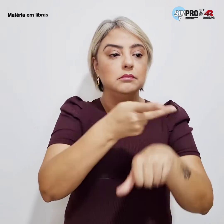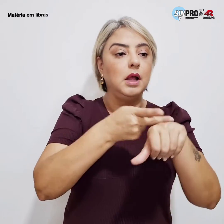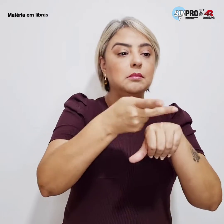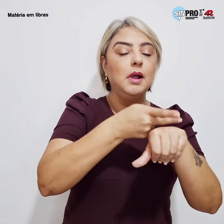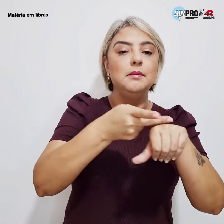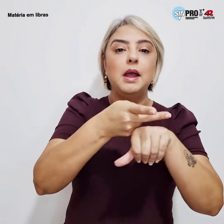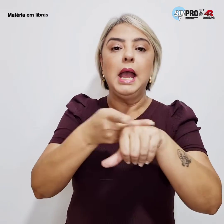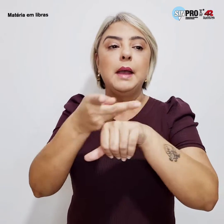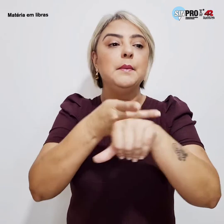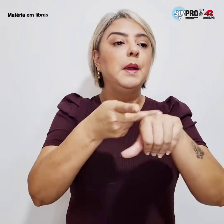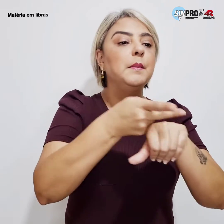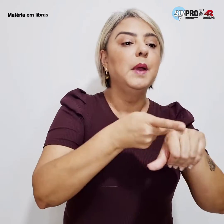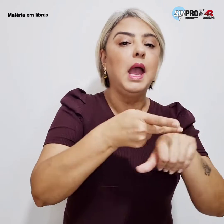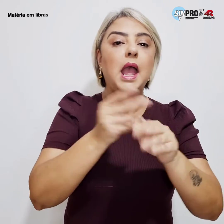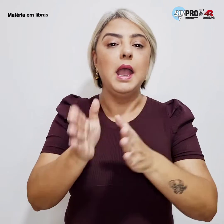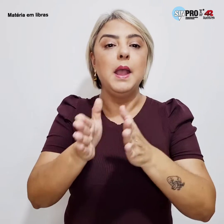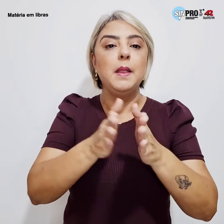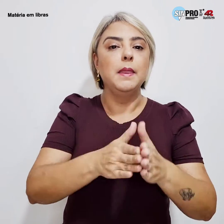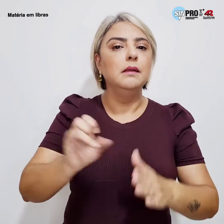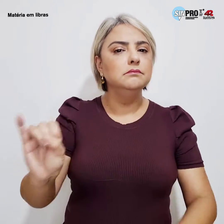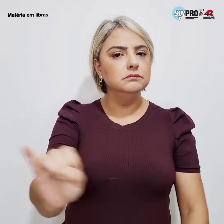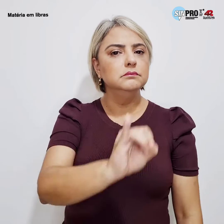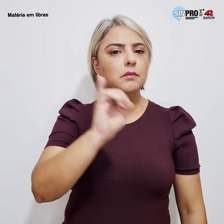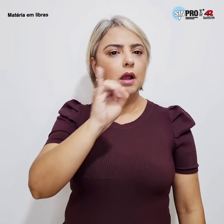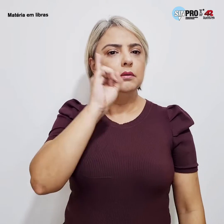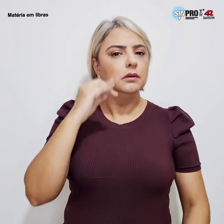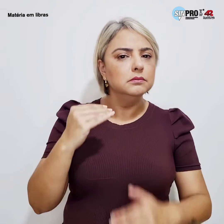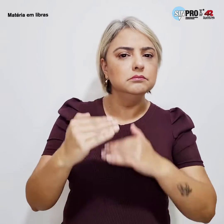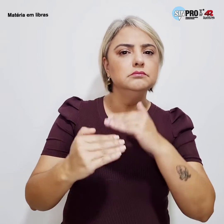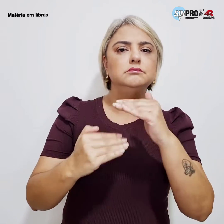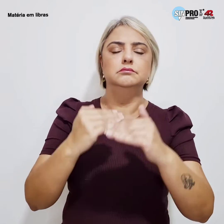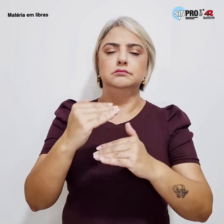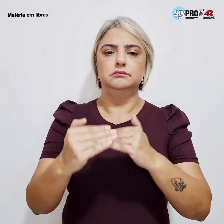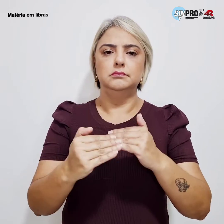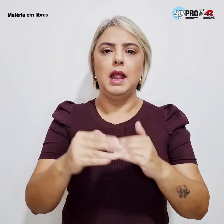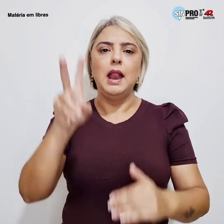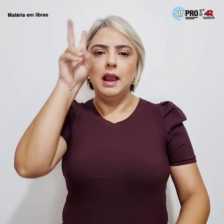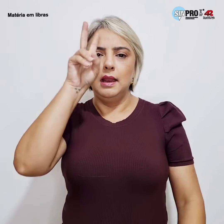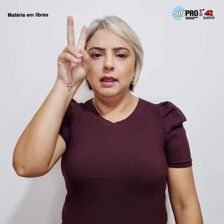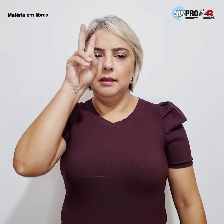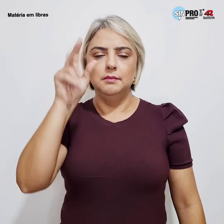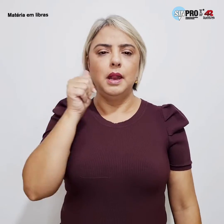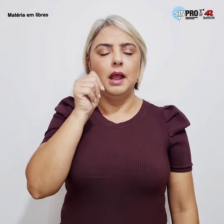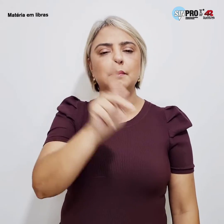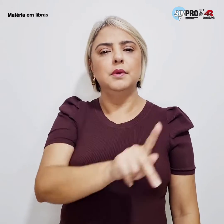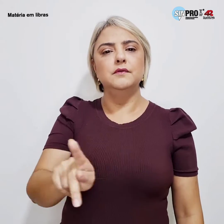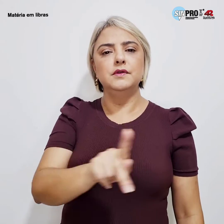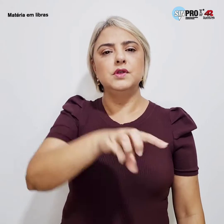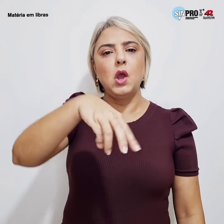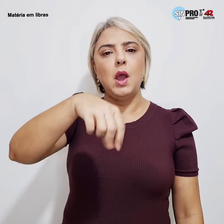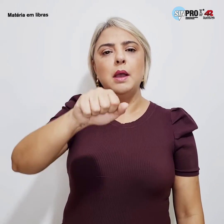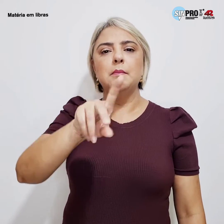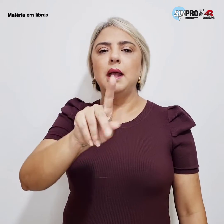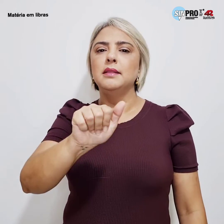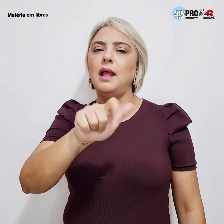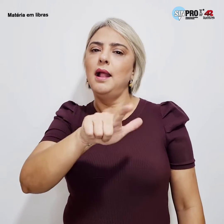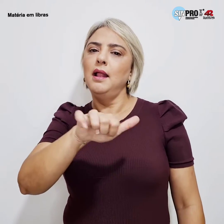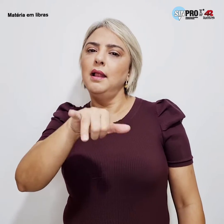ativa é uma parte importante do processo. Lembra a professora Madalena Torres,